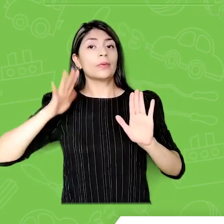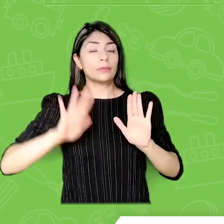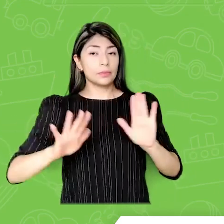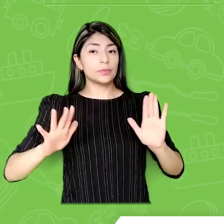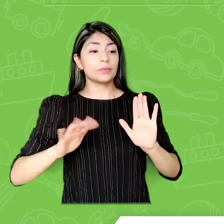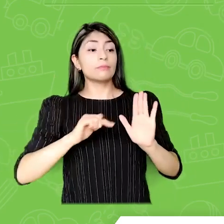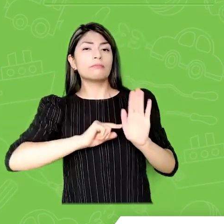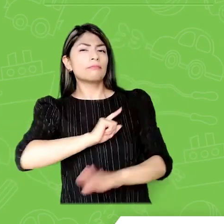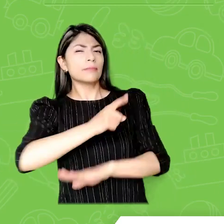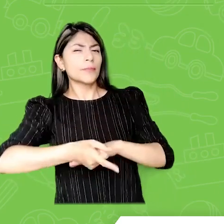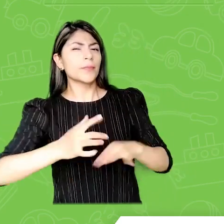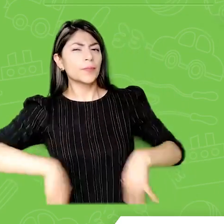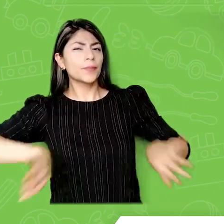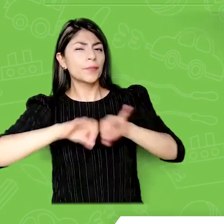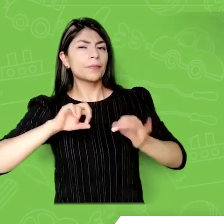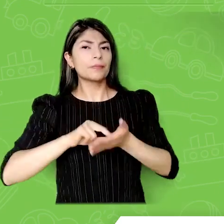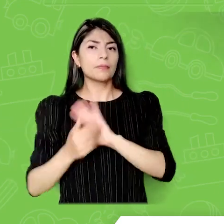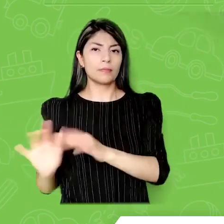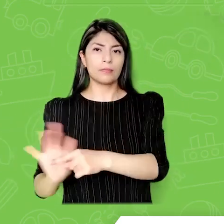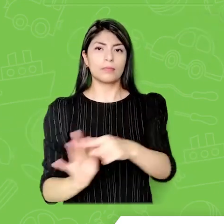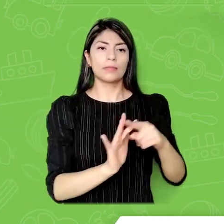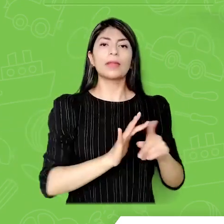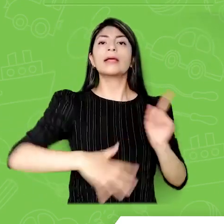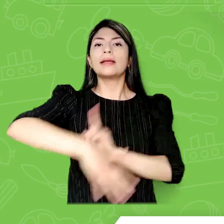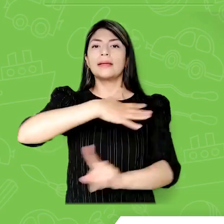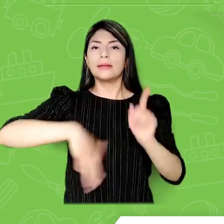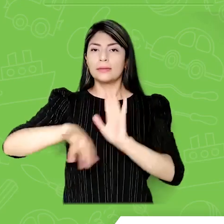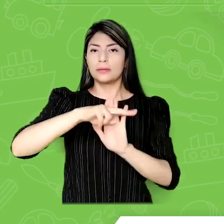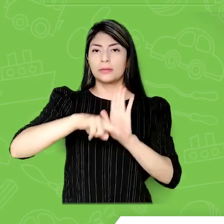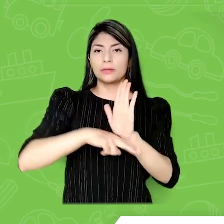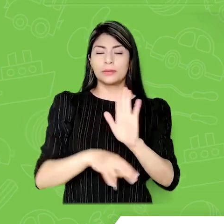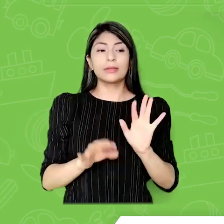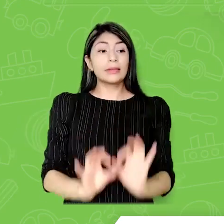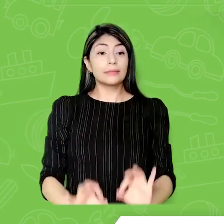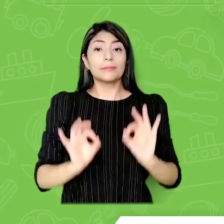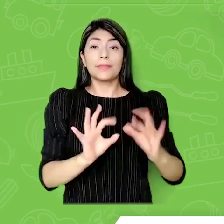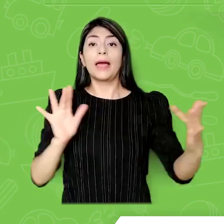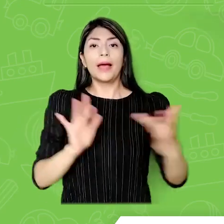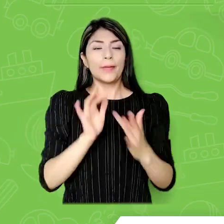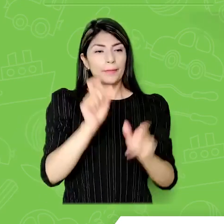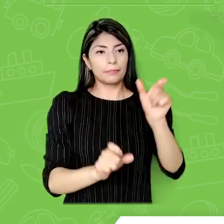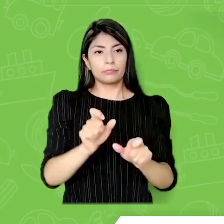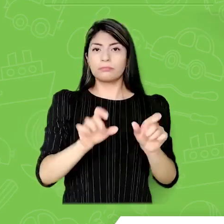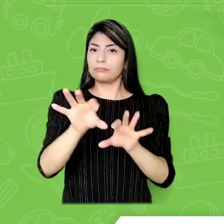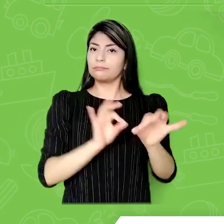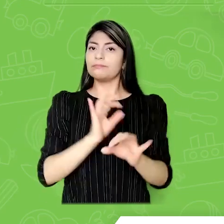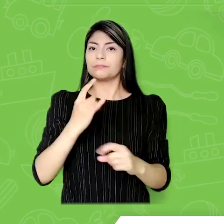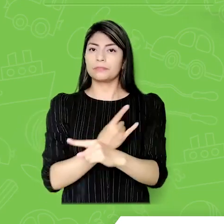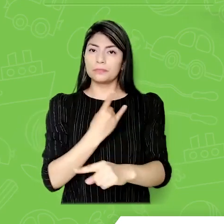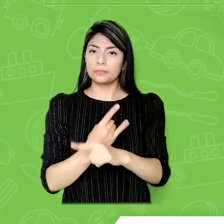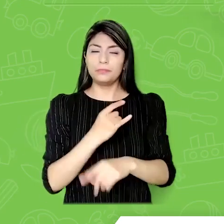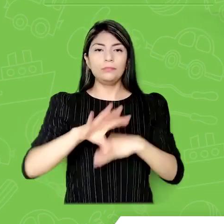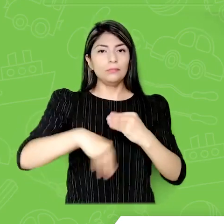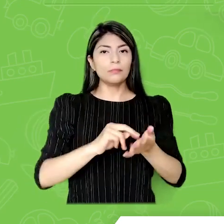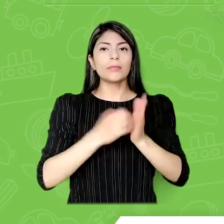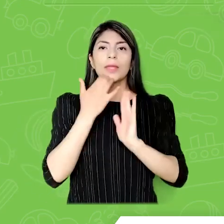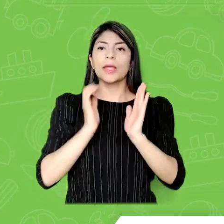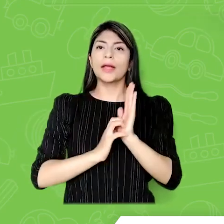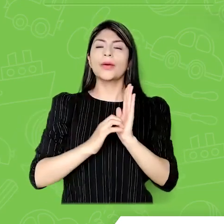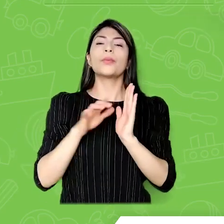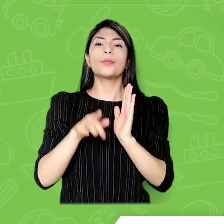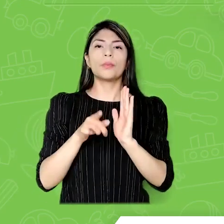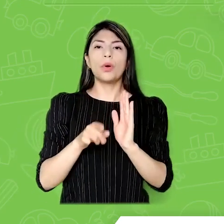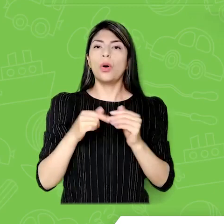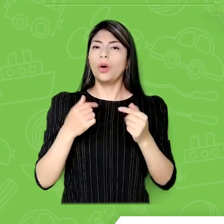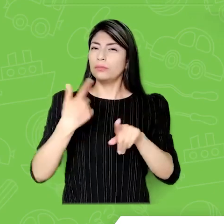situación normativa más favorable al trabajador cuando la misma se encuentre regulada en varias fuentes formales del derecho.